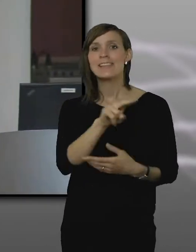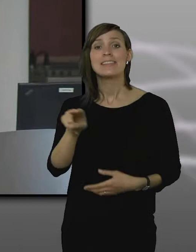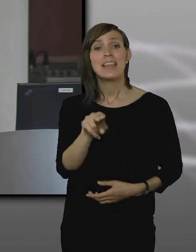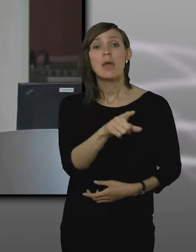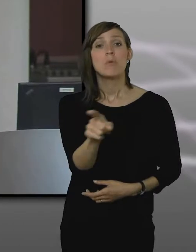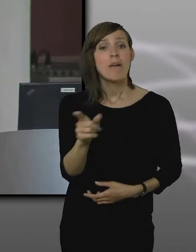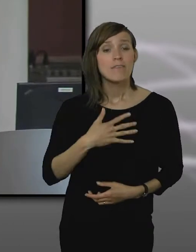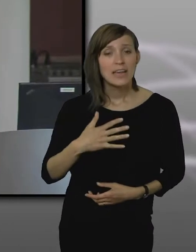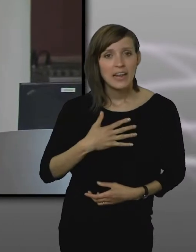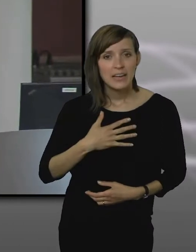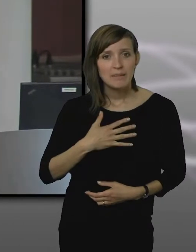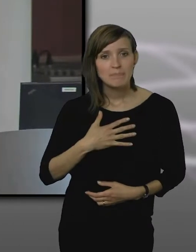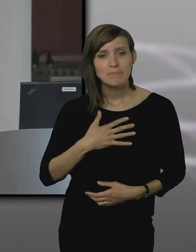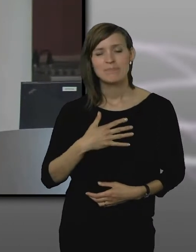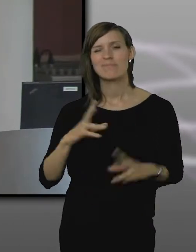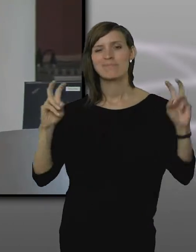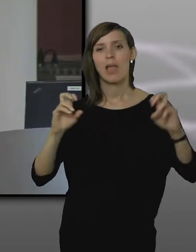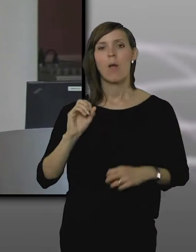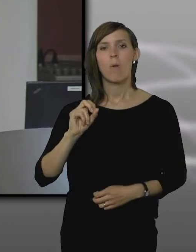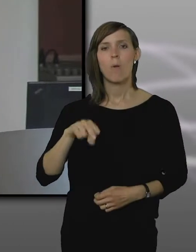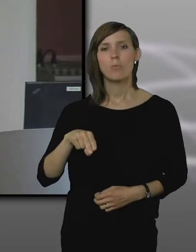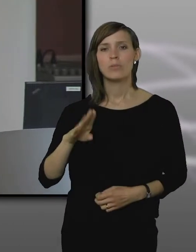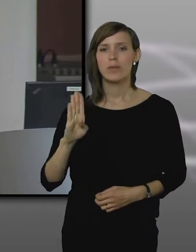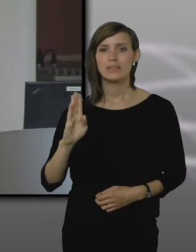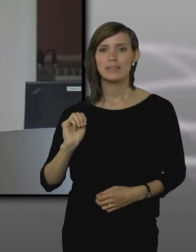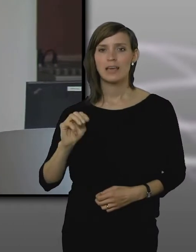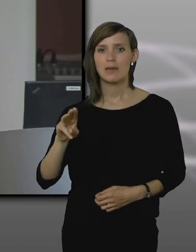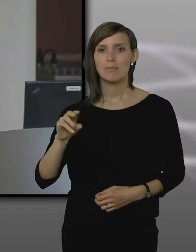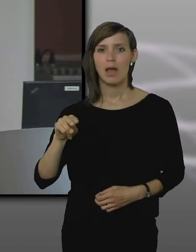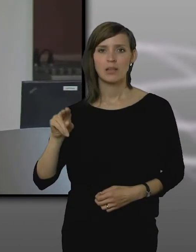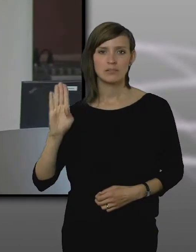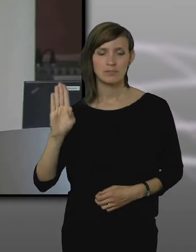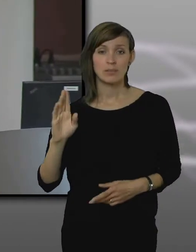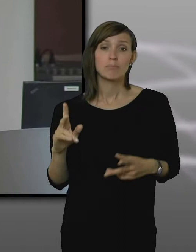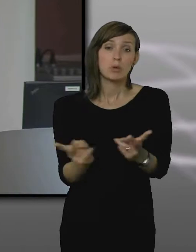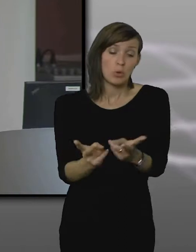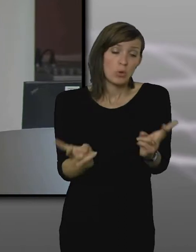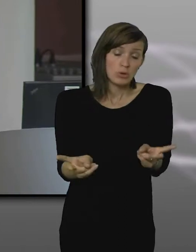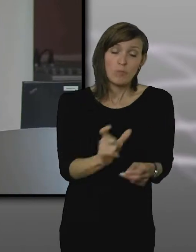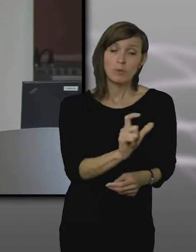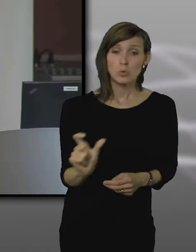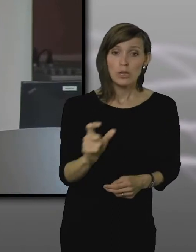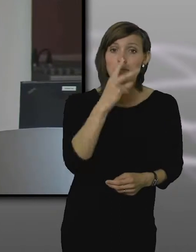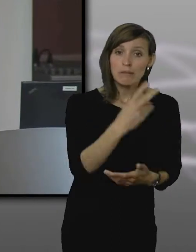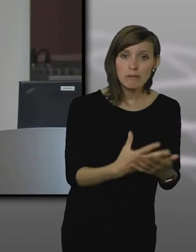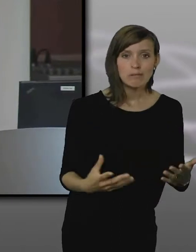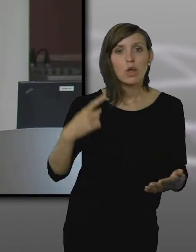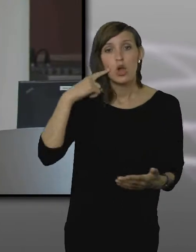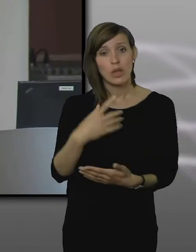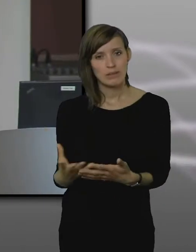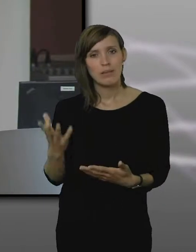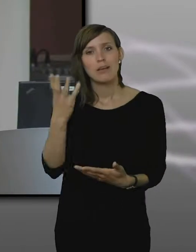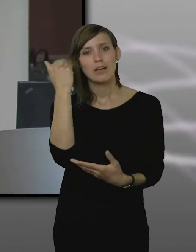Och dessutom anpassar så att även människor som inte ser eller hör kan ta del av den här scenkonsten.